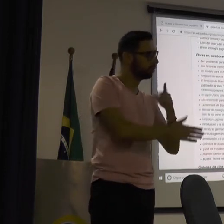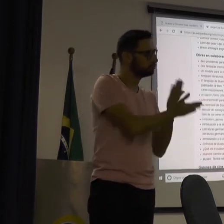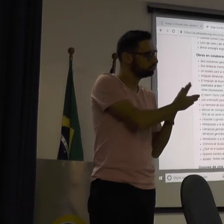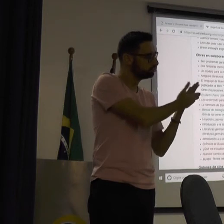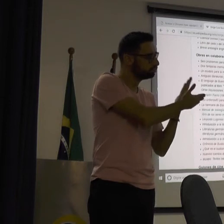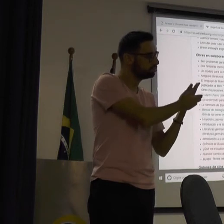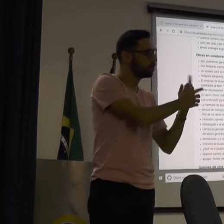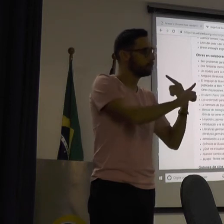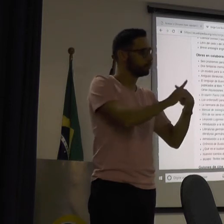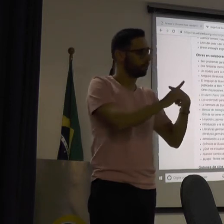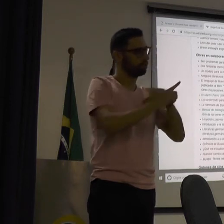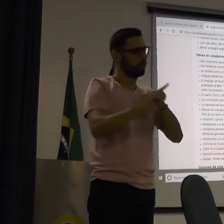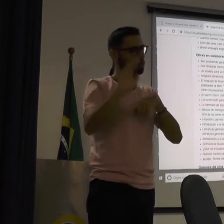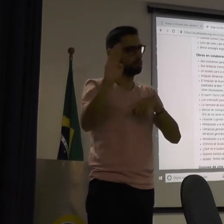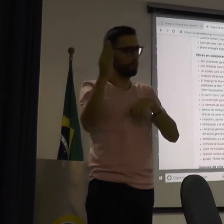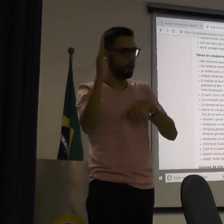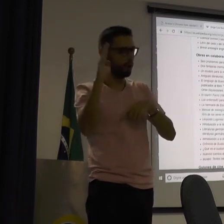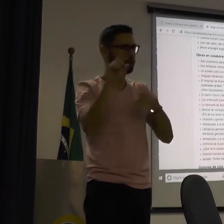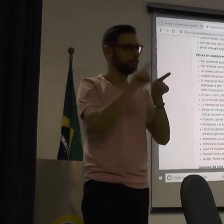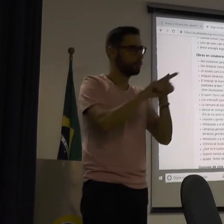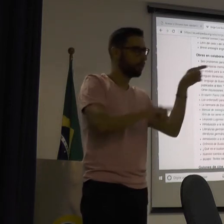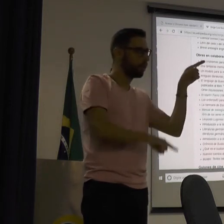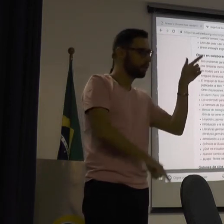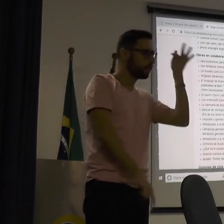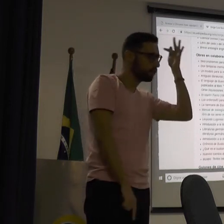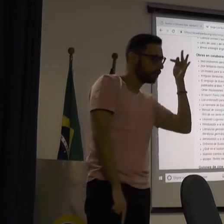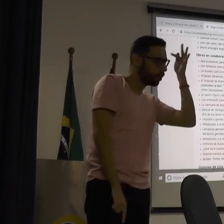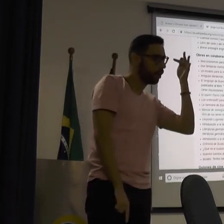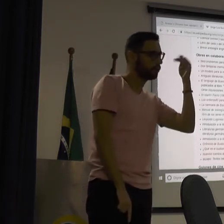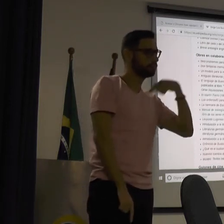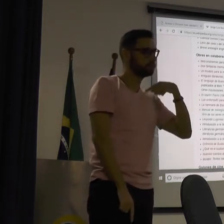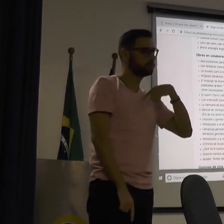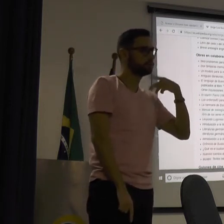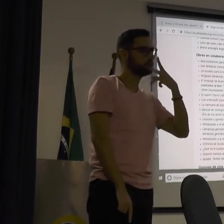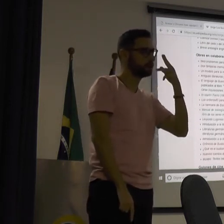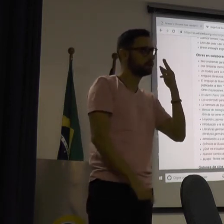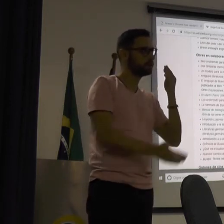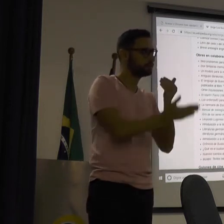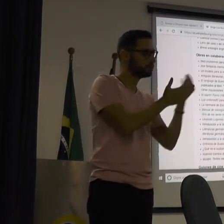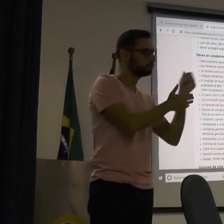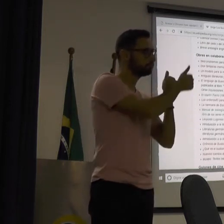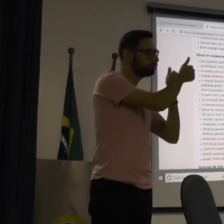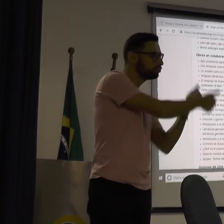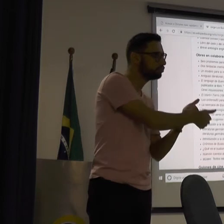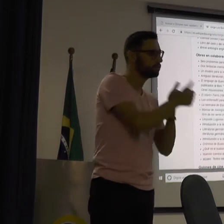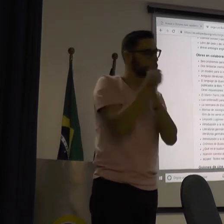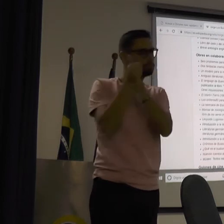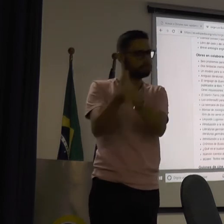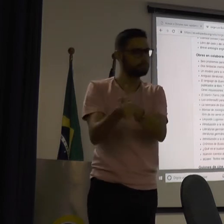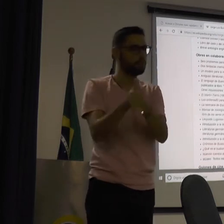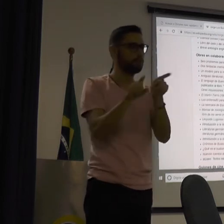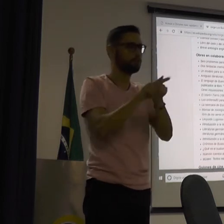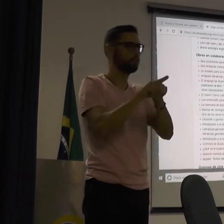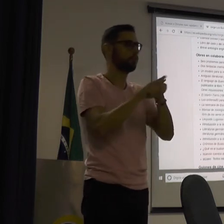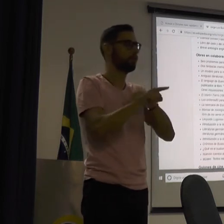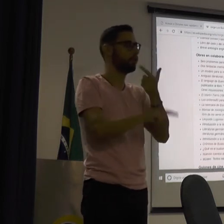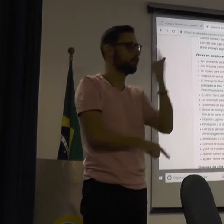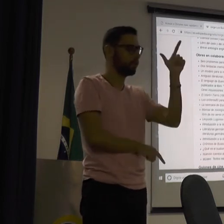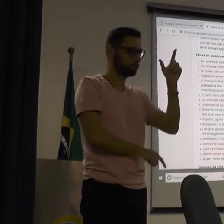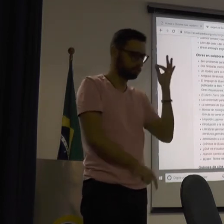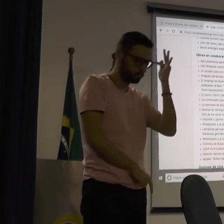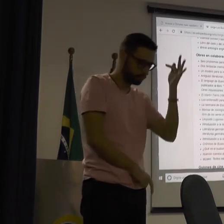Dois filósofos que eu segui, que por causa do Borges, um foi Schopenhauer, outro foi